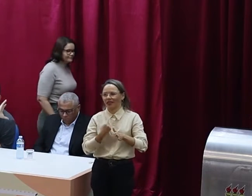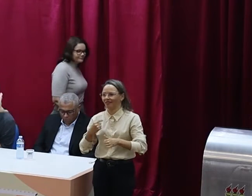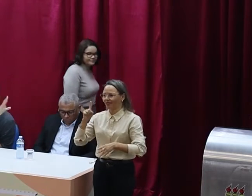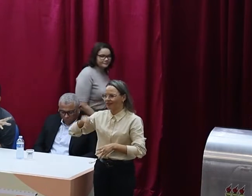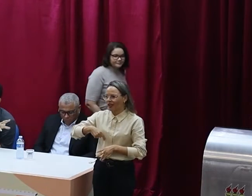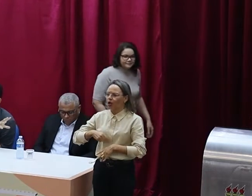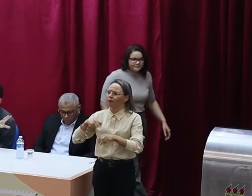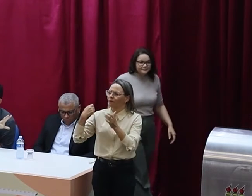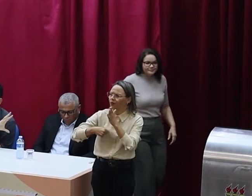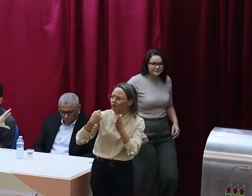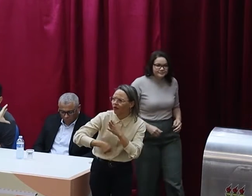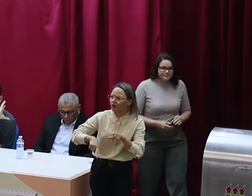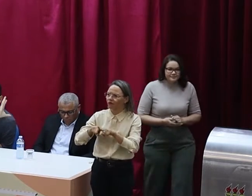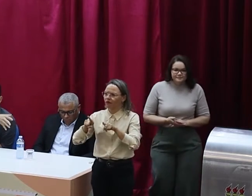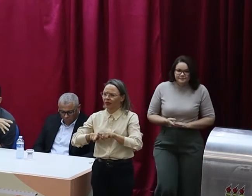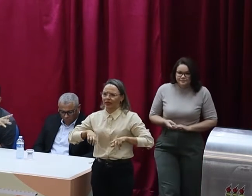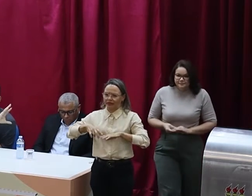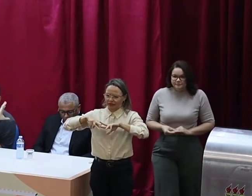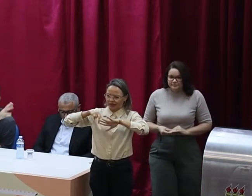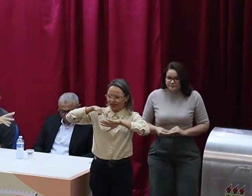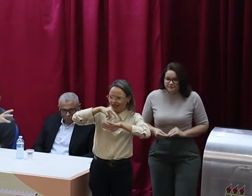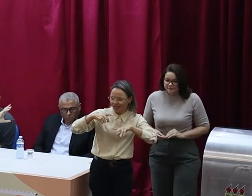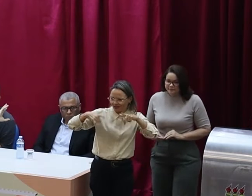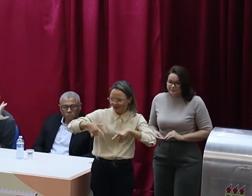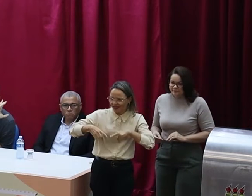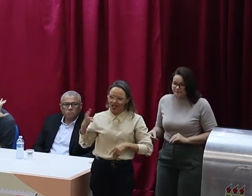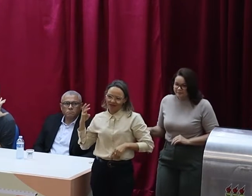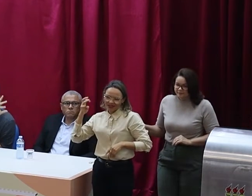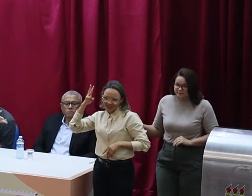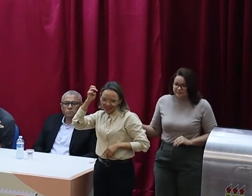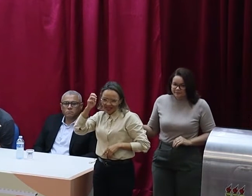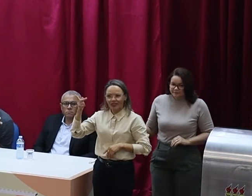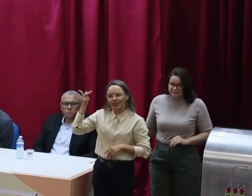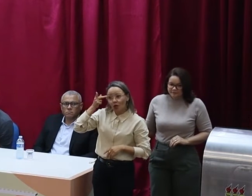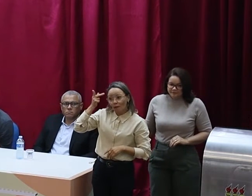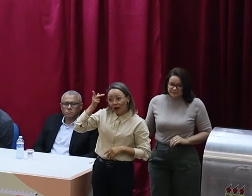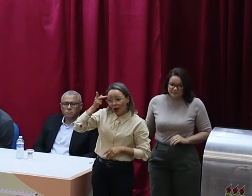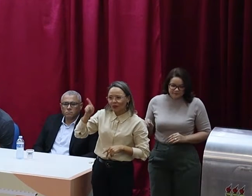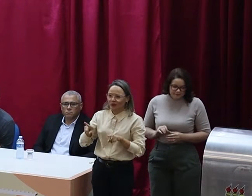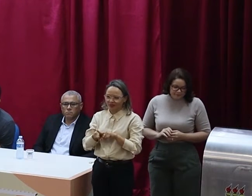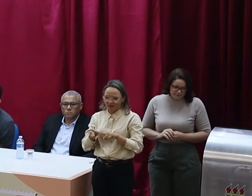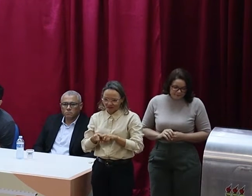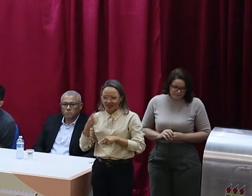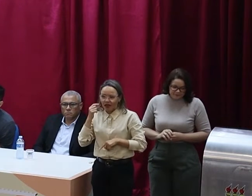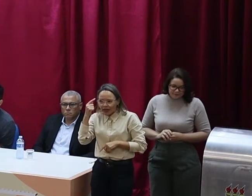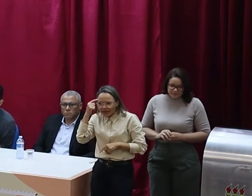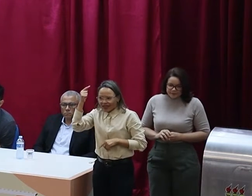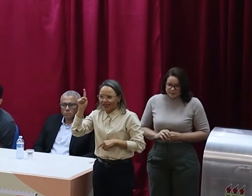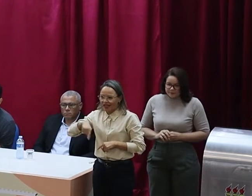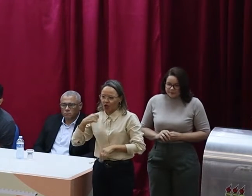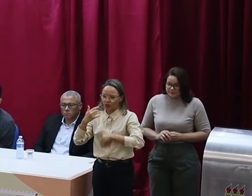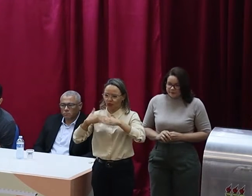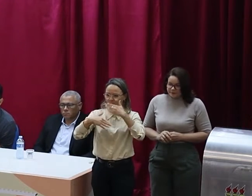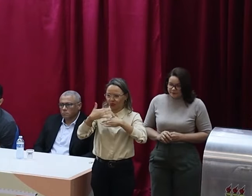aparece em protestos, aparece na escadaria Marielle Franco, lá em Pinheiros, em São Paulo, e essa ideia da multiplicação